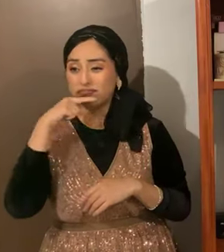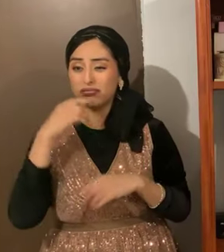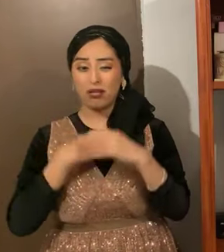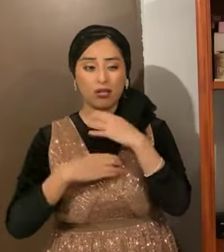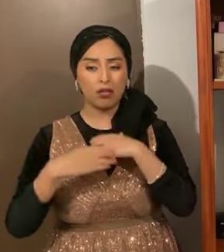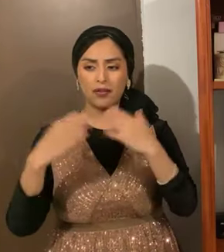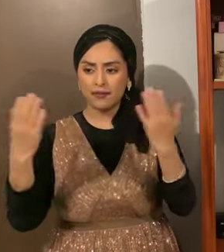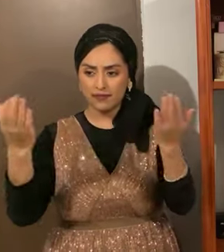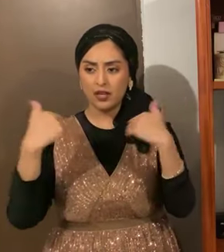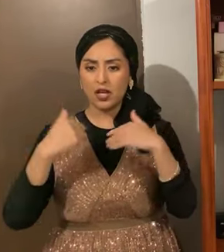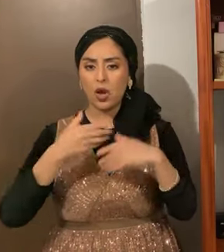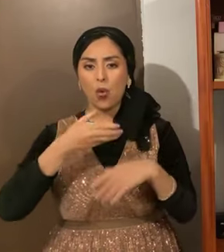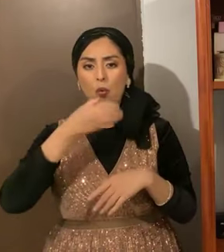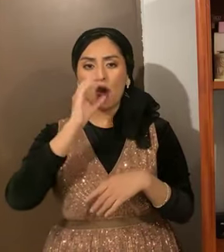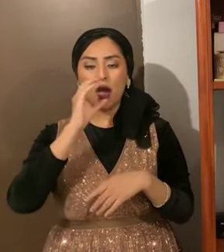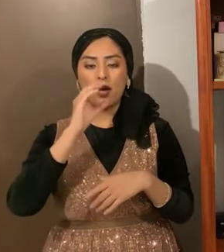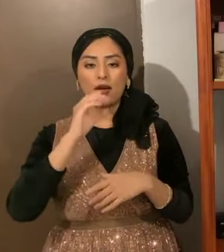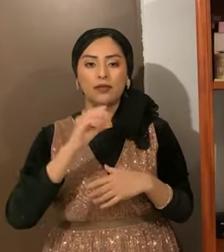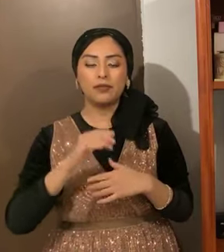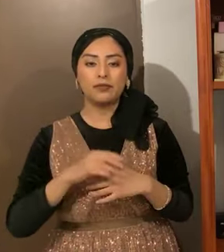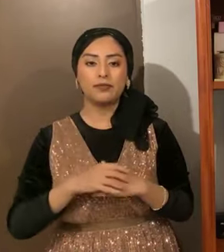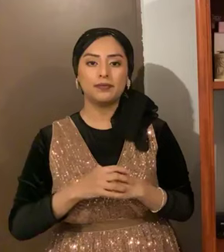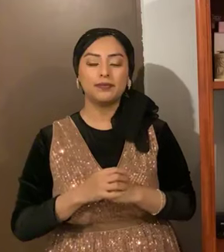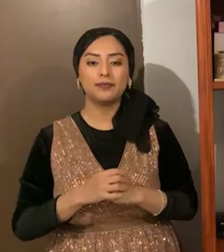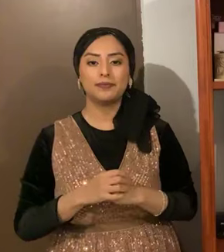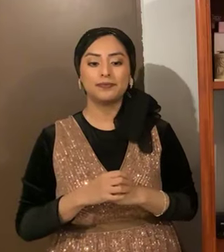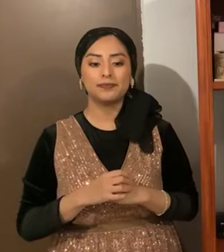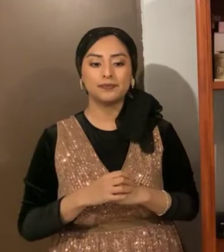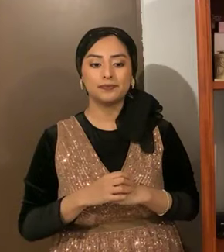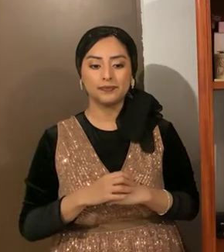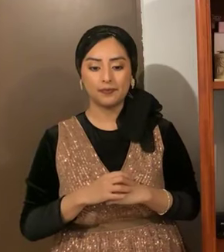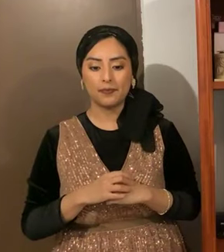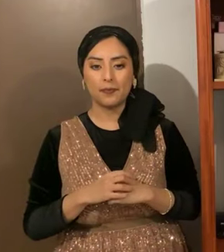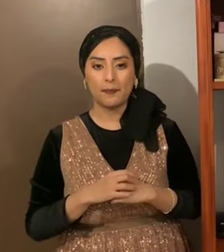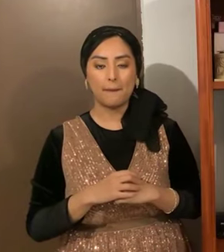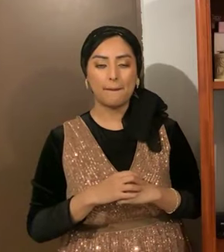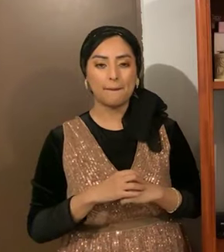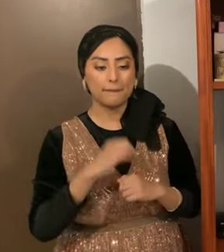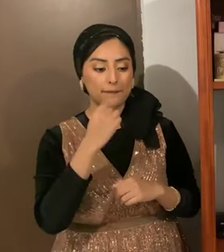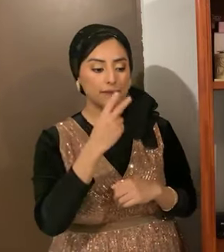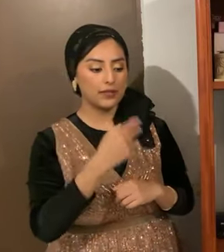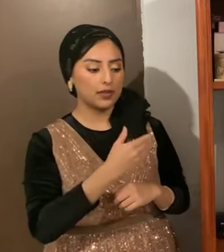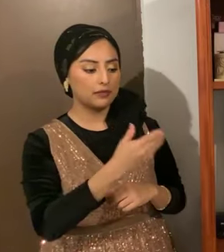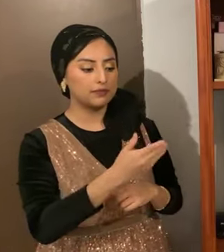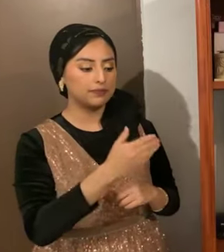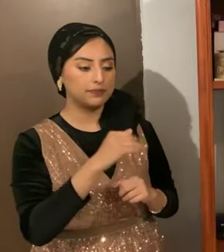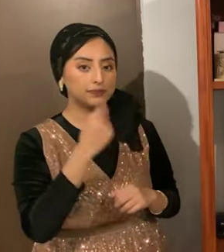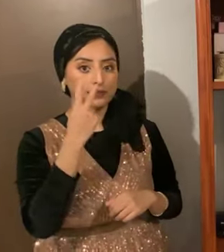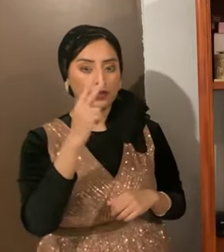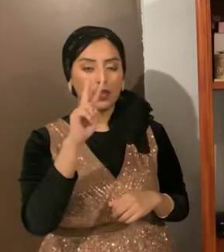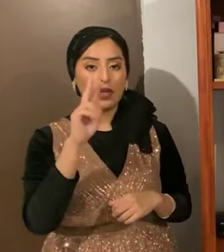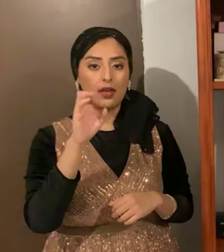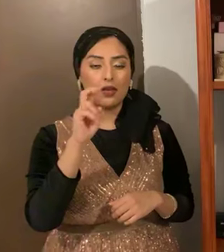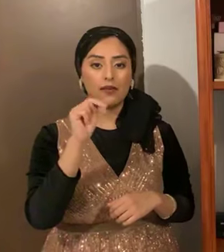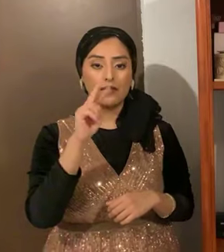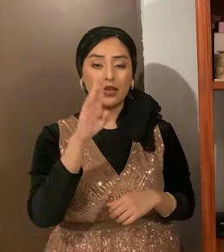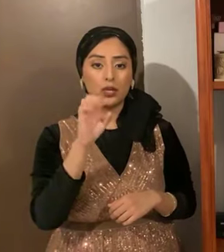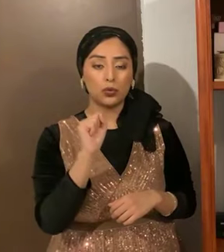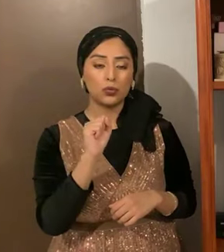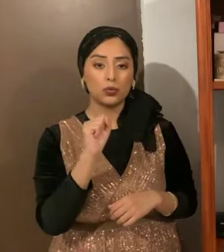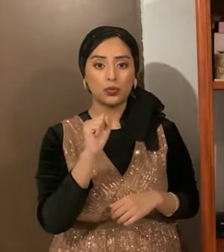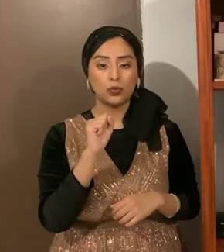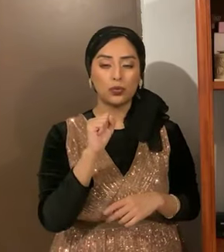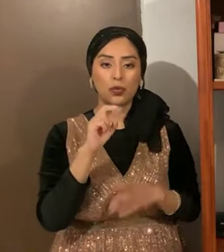beba. Aleluya. Ahora, del lado izquierdo encontramos a Venus, que